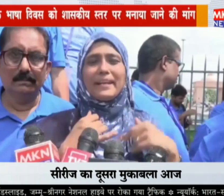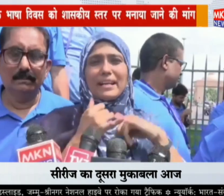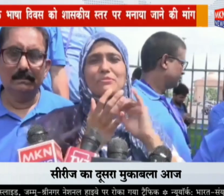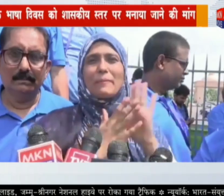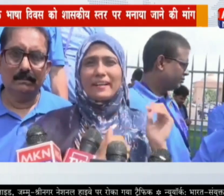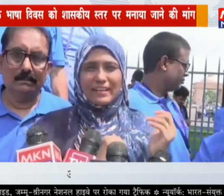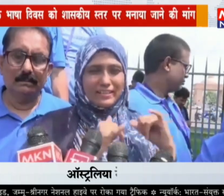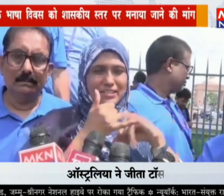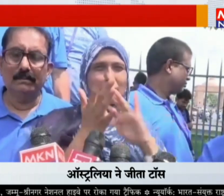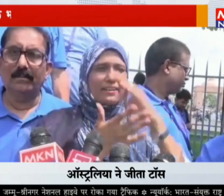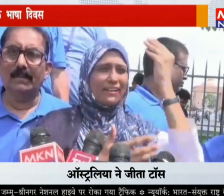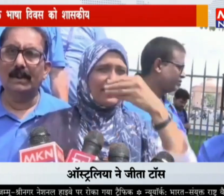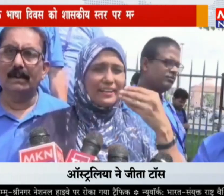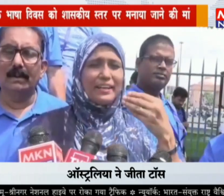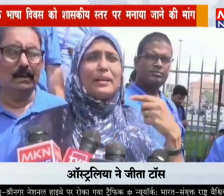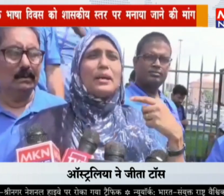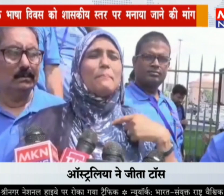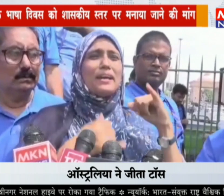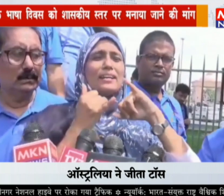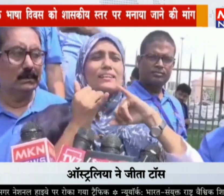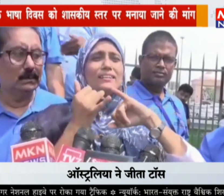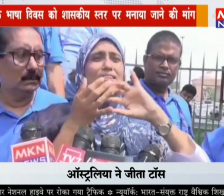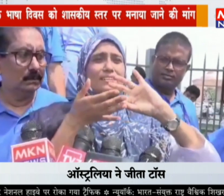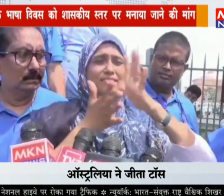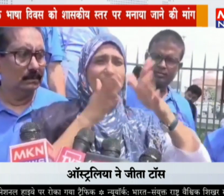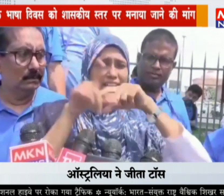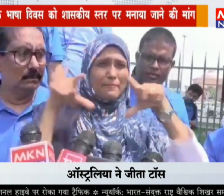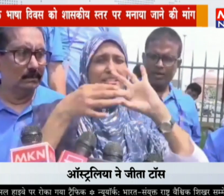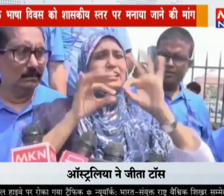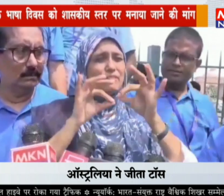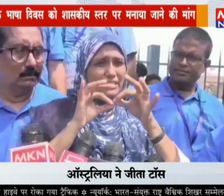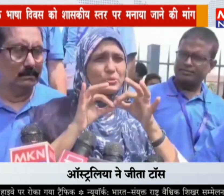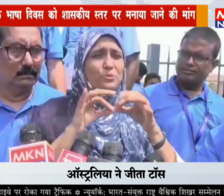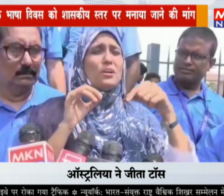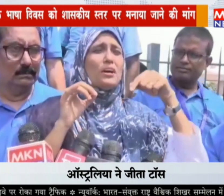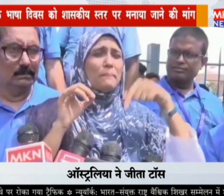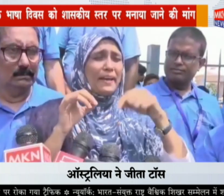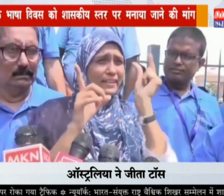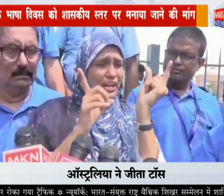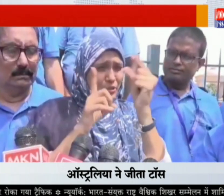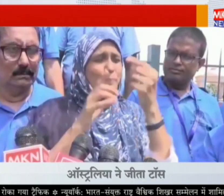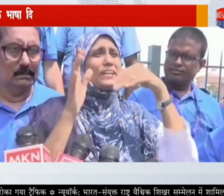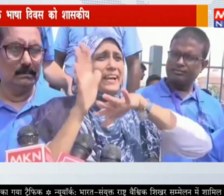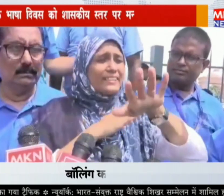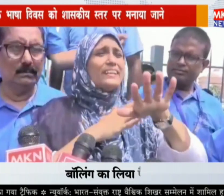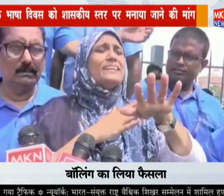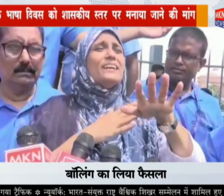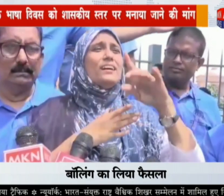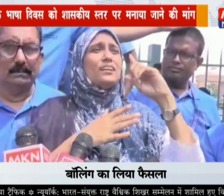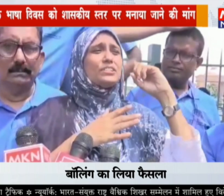मेरा नाम शबाना खान है। मैं सांकेतिक भाषा का अनुवादक हूँ। मैं यहाँ यूपी के अंदर